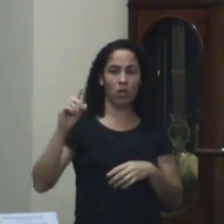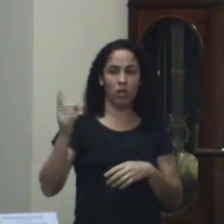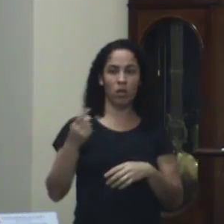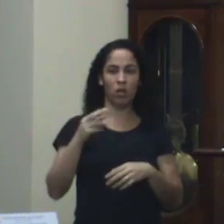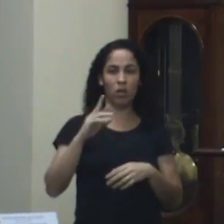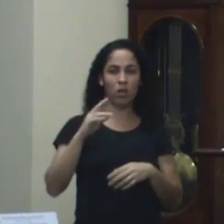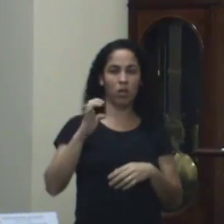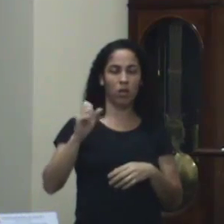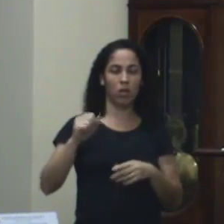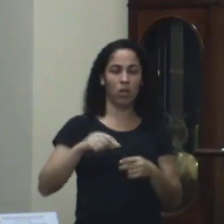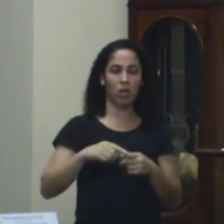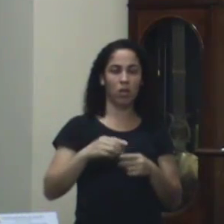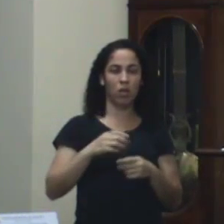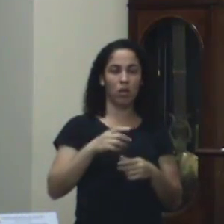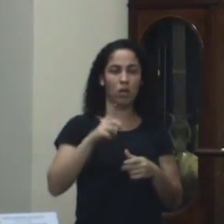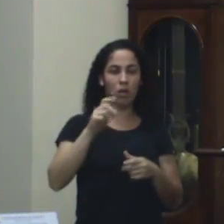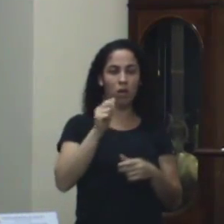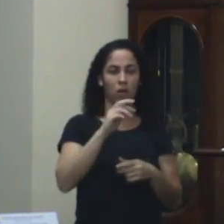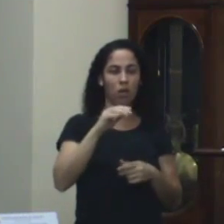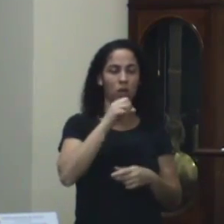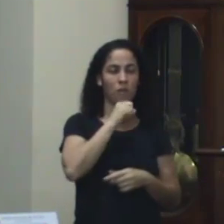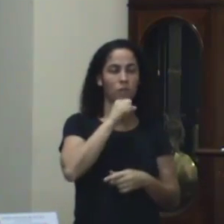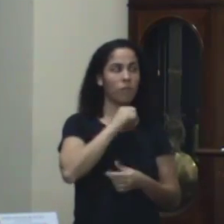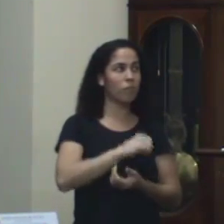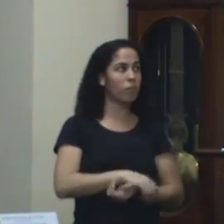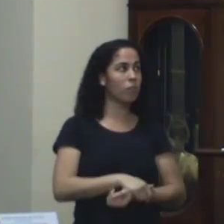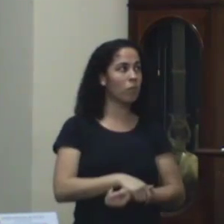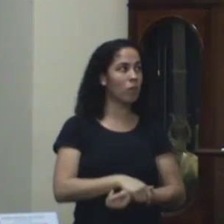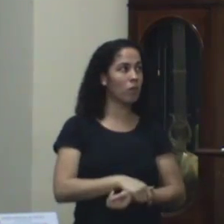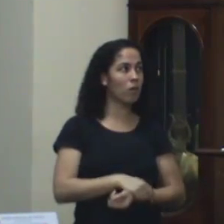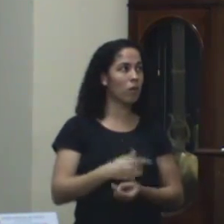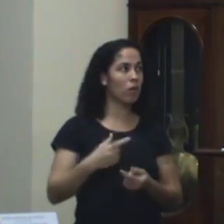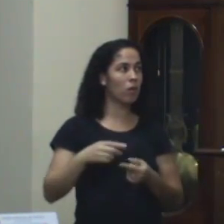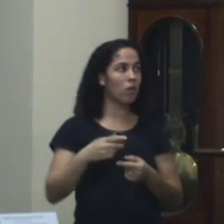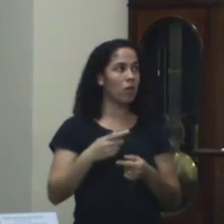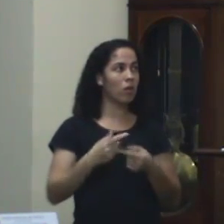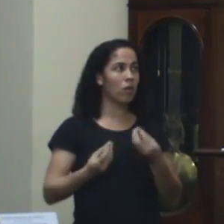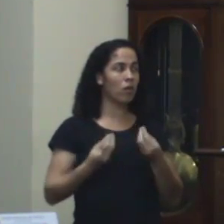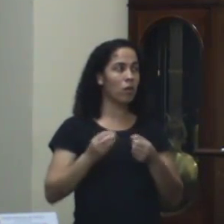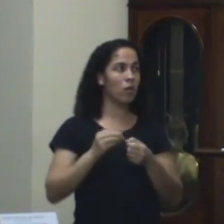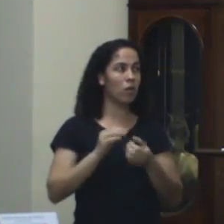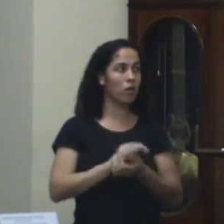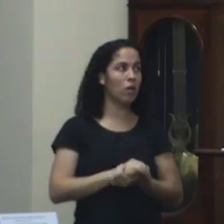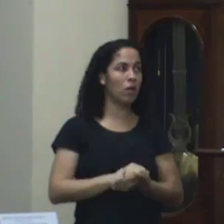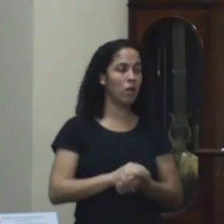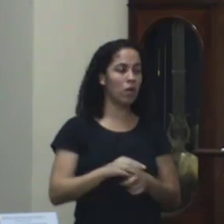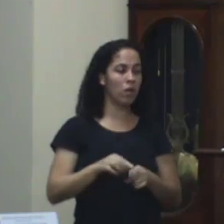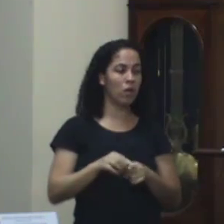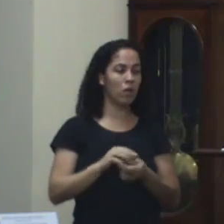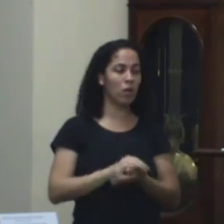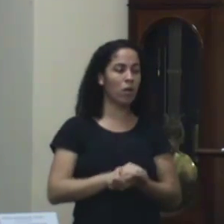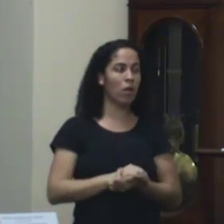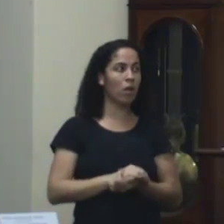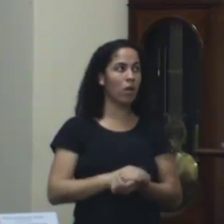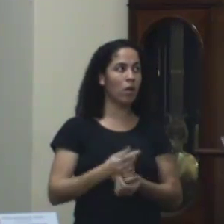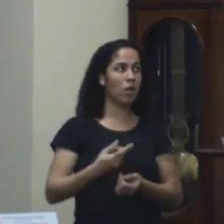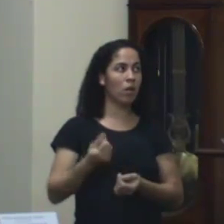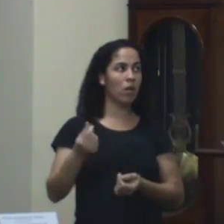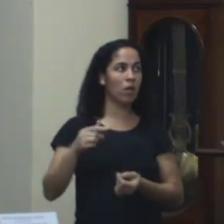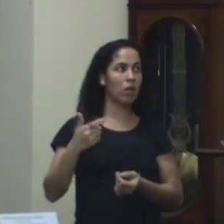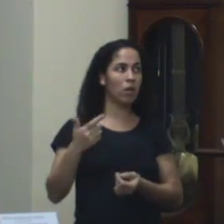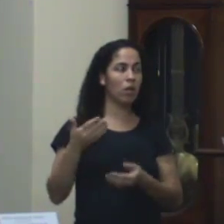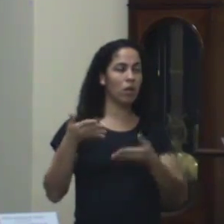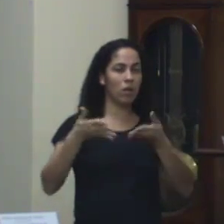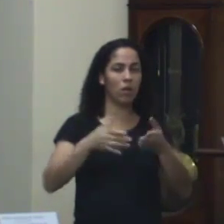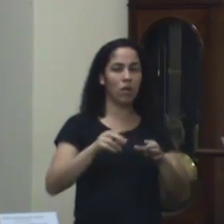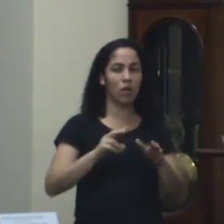os lares idosos de conservatório. Então, provavelmente, infelizmente, essa verba